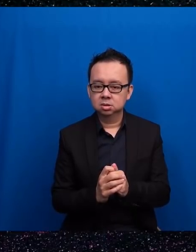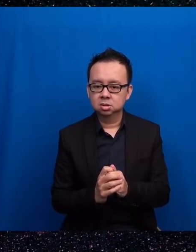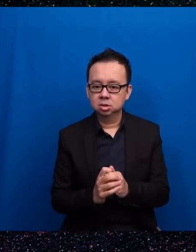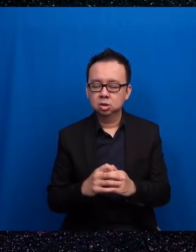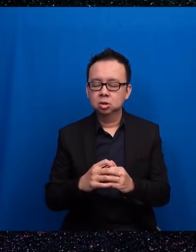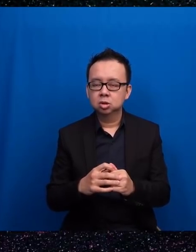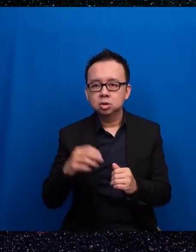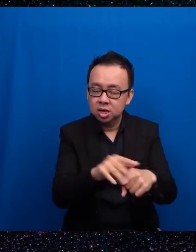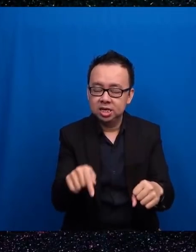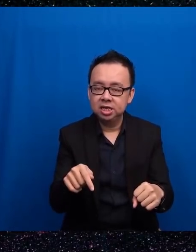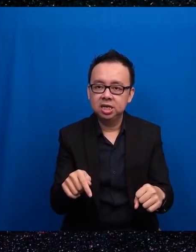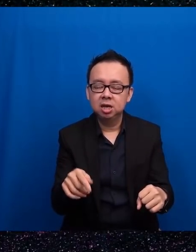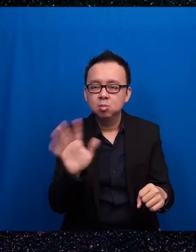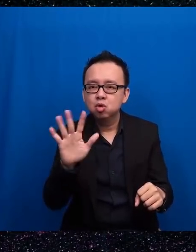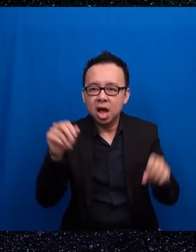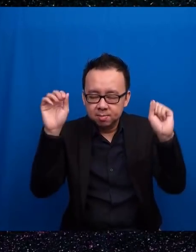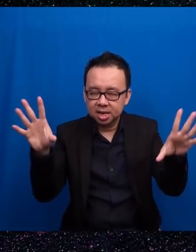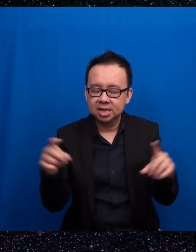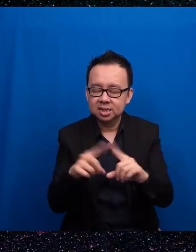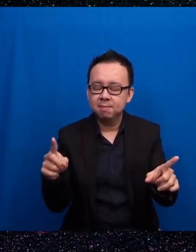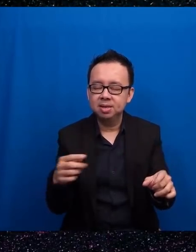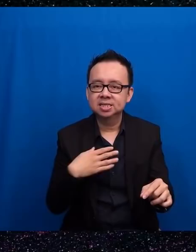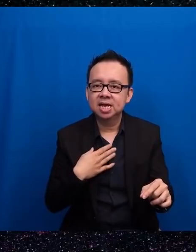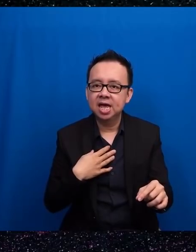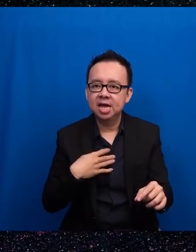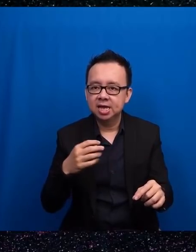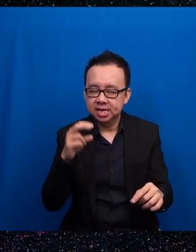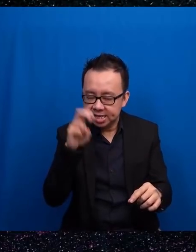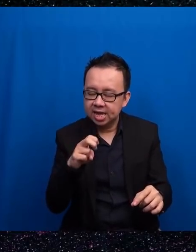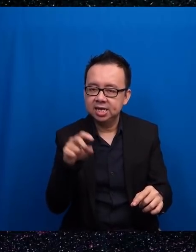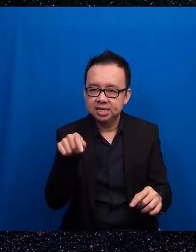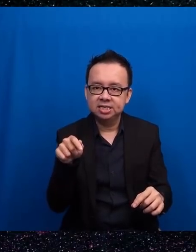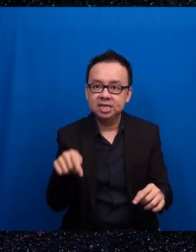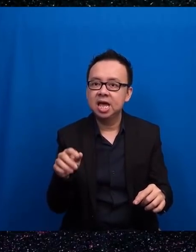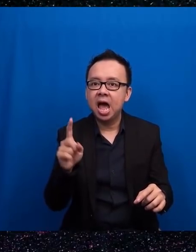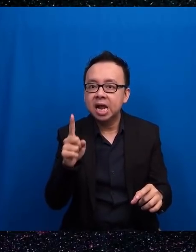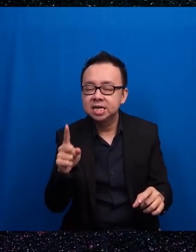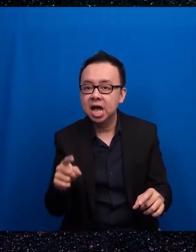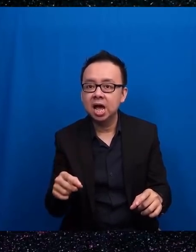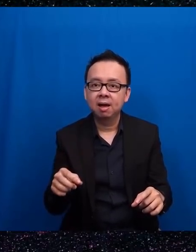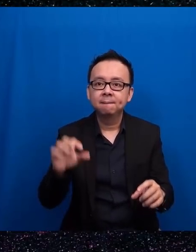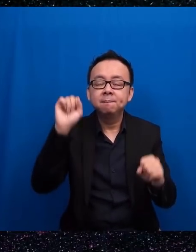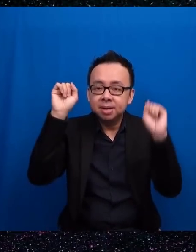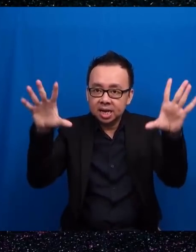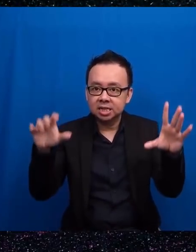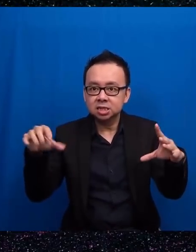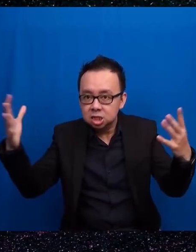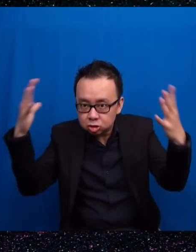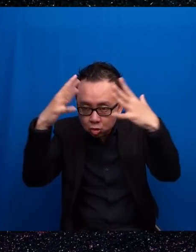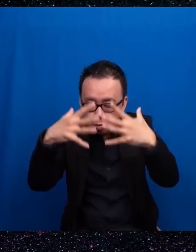juga sedih. I think rest is beautiful. Dan Sabat itu mengajarkan kita untuk slow down